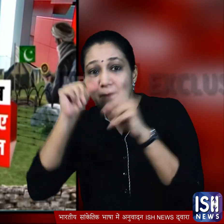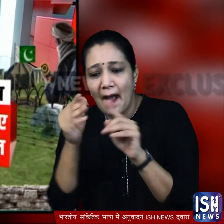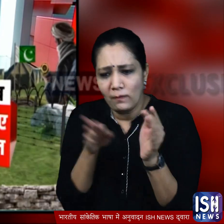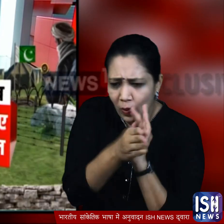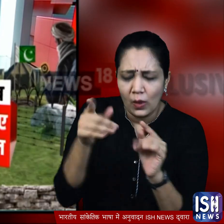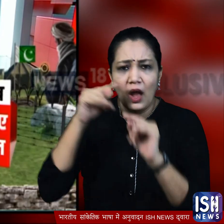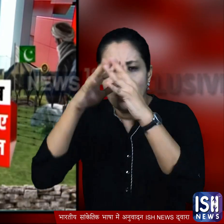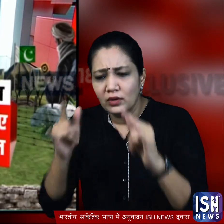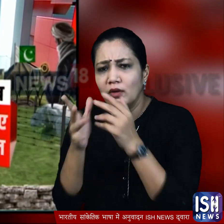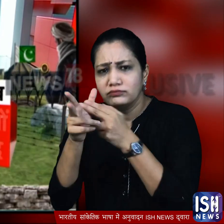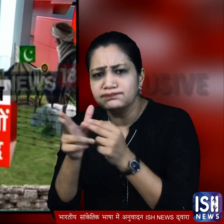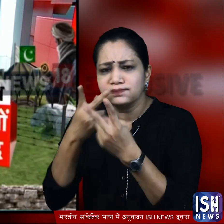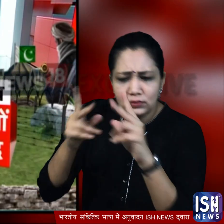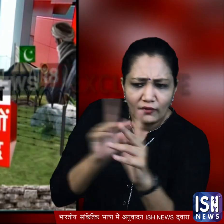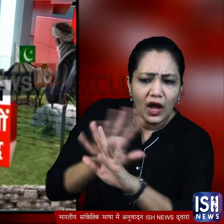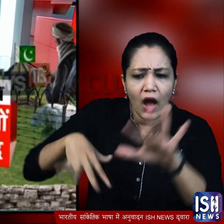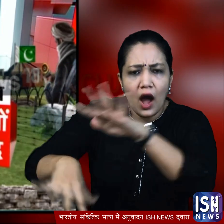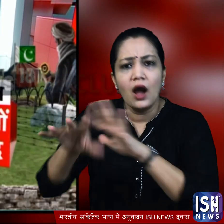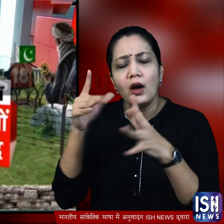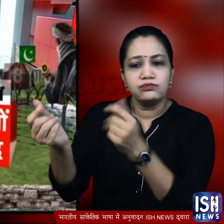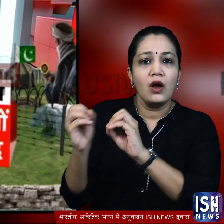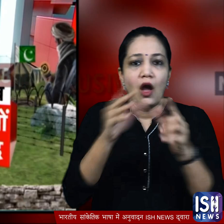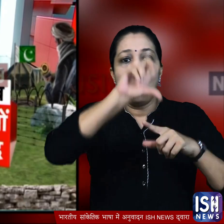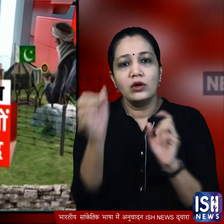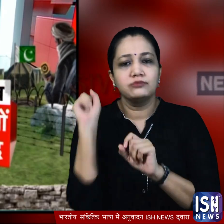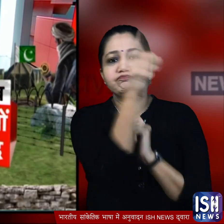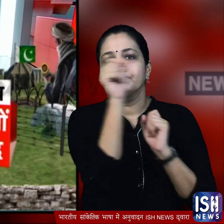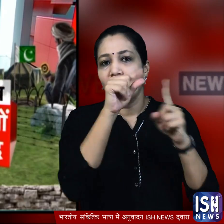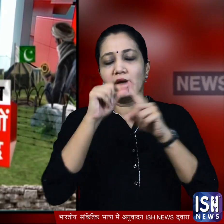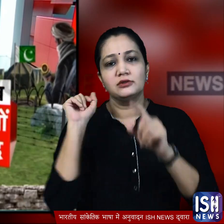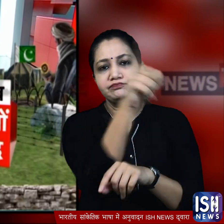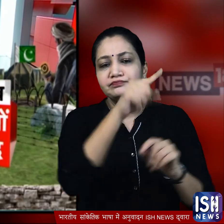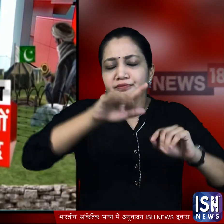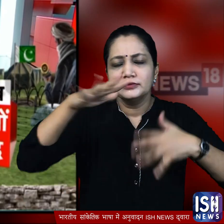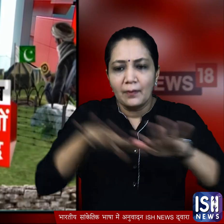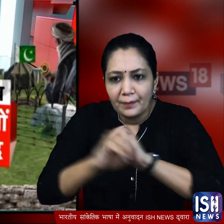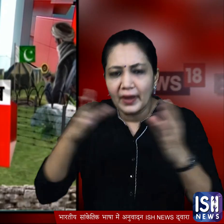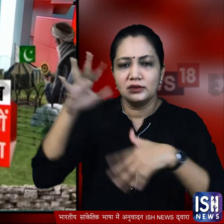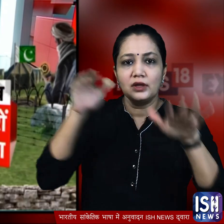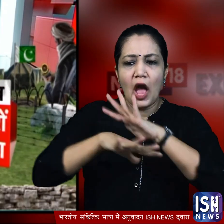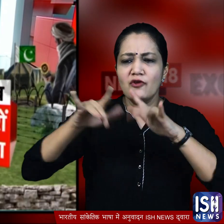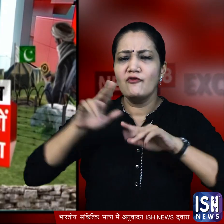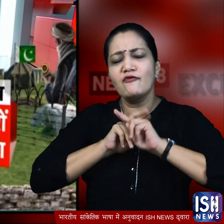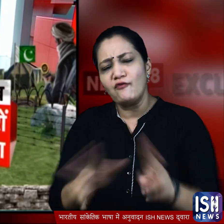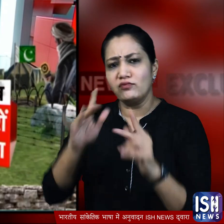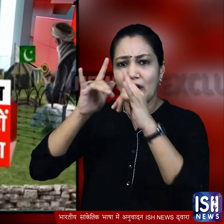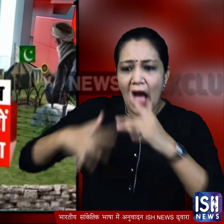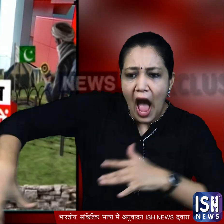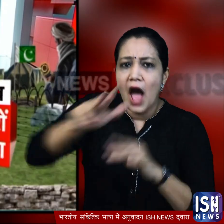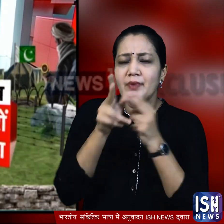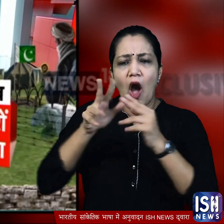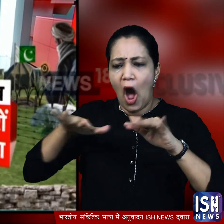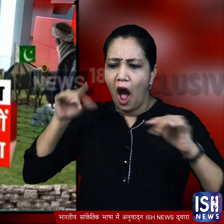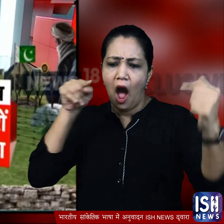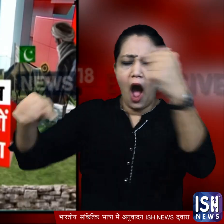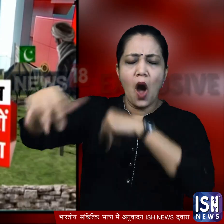पाकिस्तान भेज रहे हैं ताकि हमले के वक्त आतंकियों के पास कैंप की पूरी जानकारी हो। इस साजिश का पर्दाफाश पाकिस्तान में बैठे